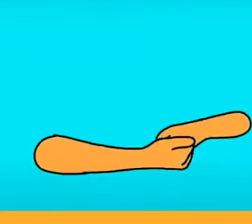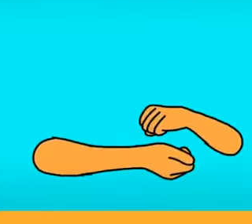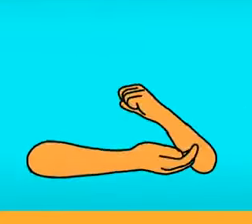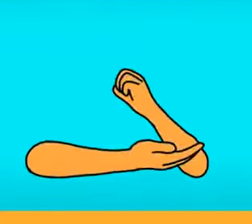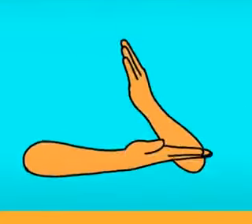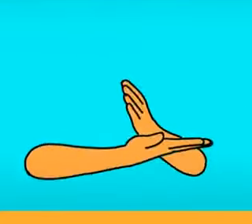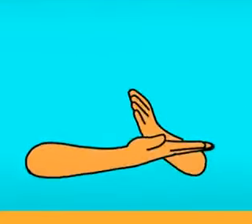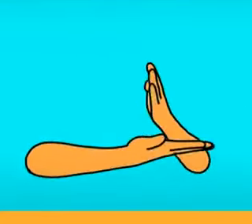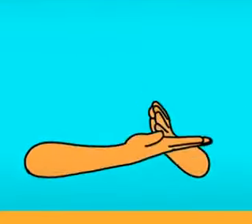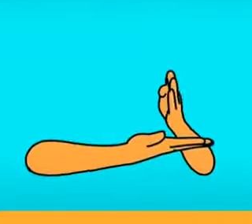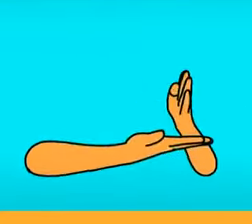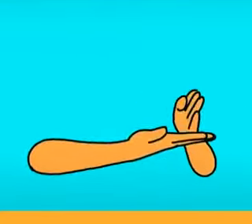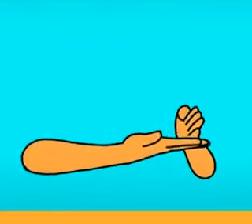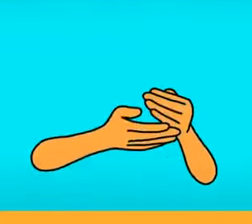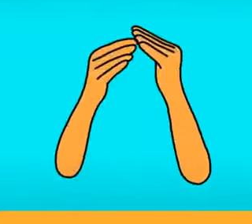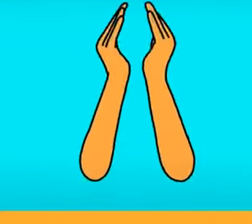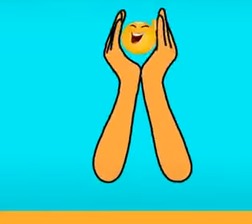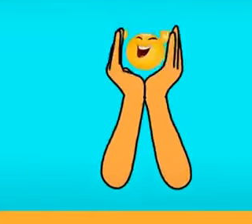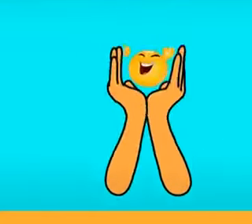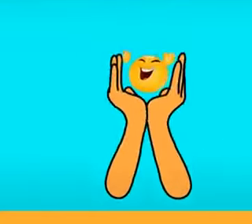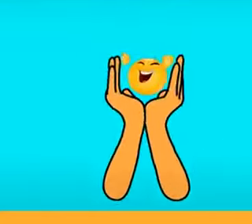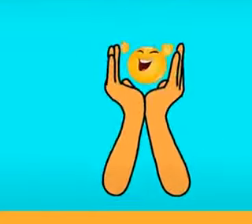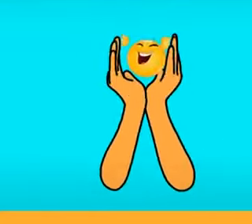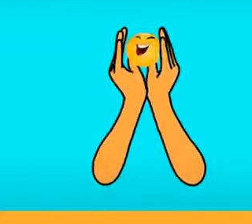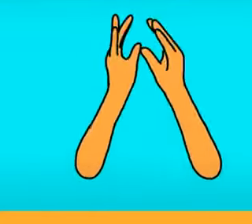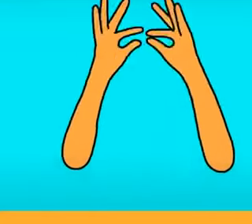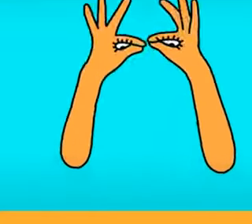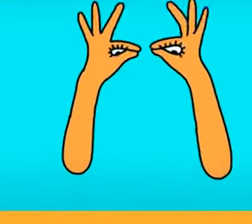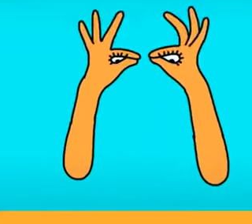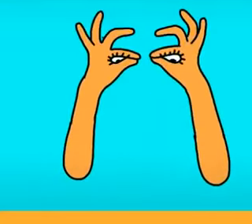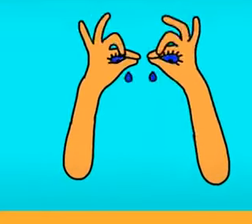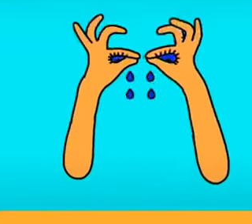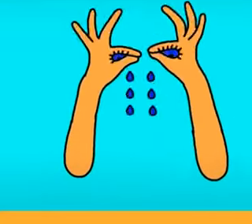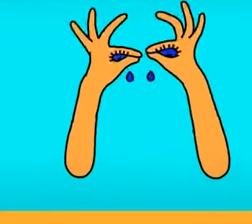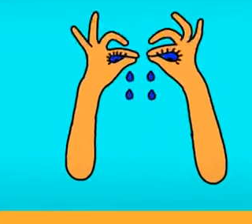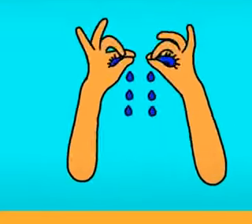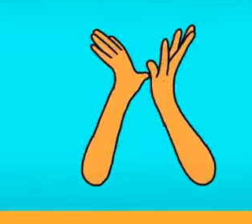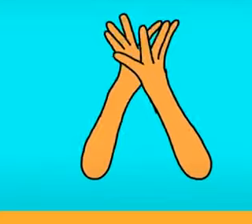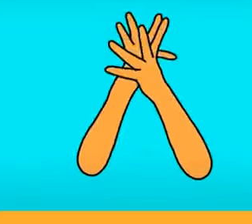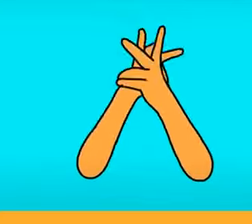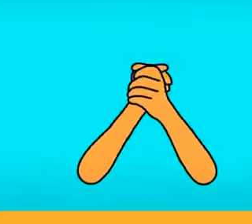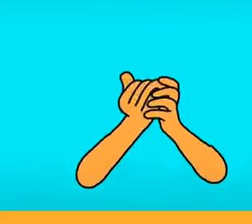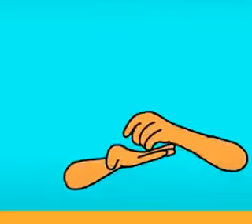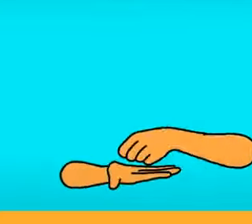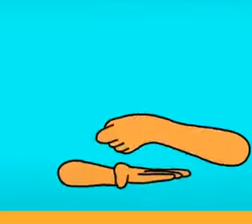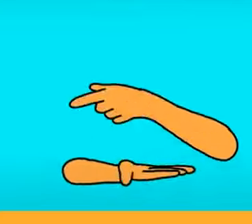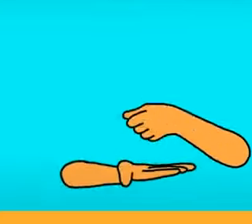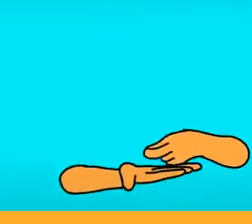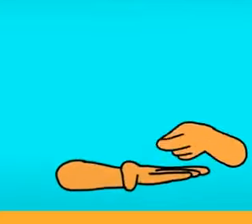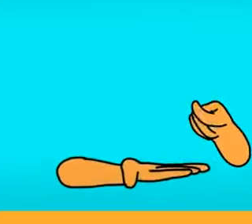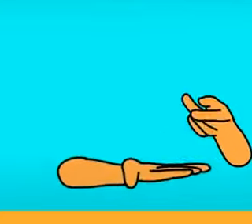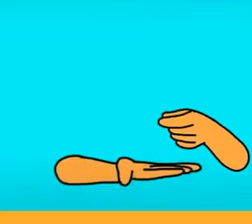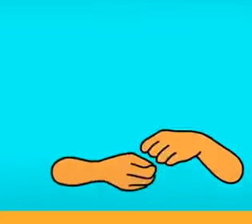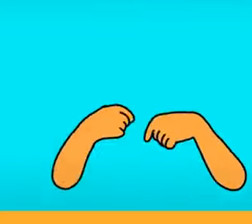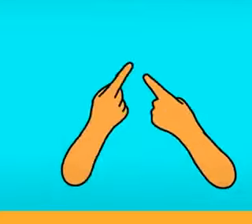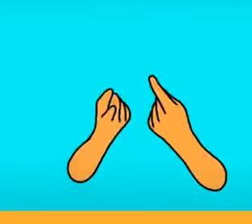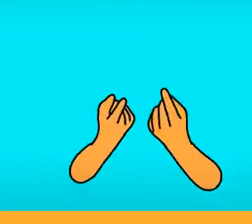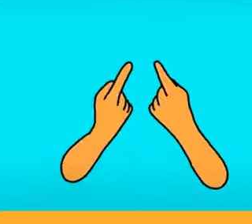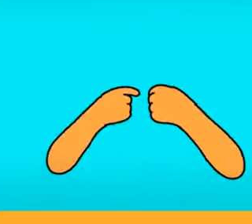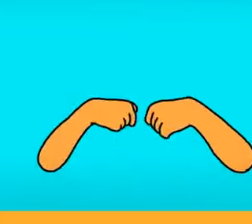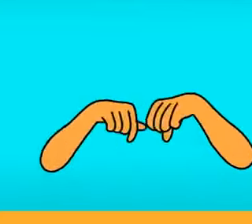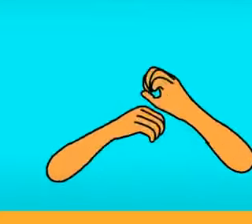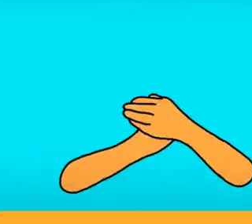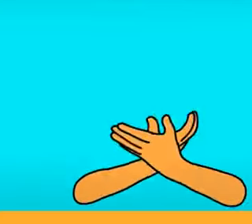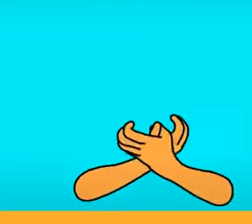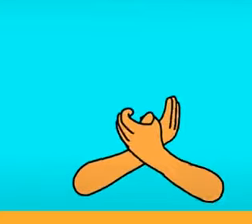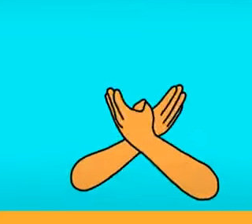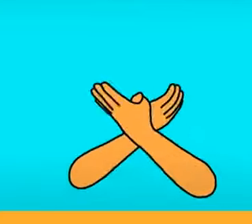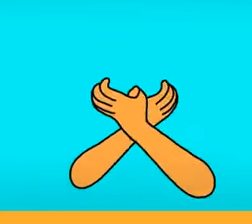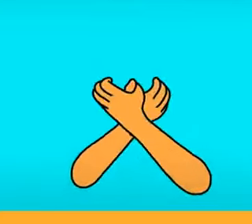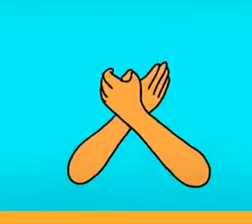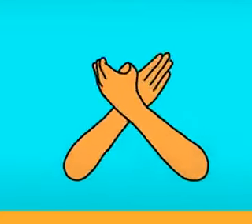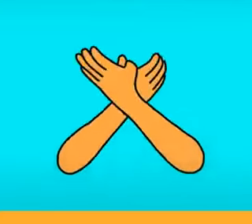मैदान, बांटेंगे हम खुशियाँ, गम भी हम मिलकर बांटेंगे, फिर से होगी सपनों